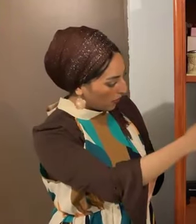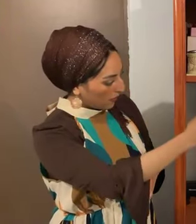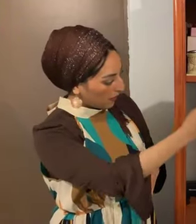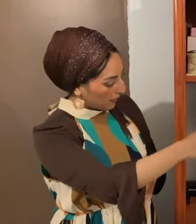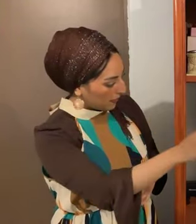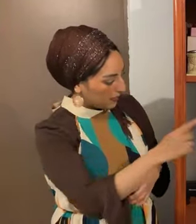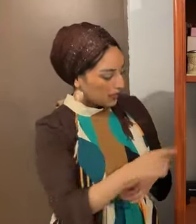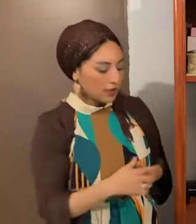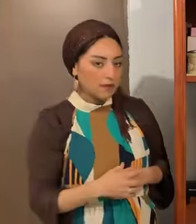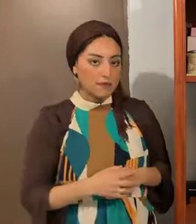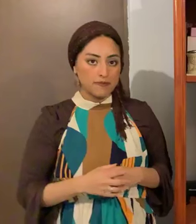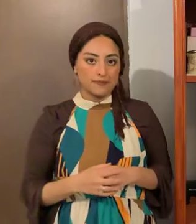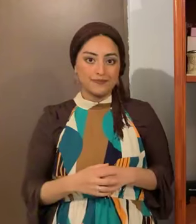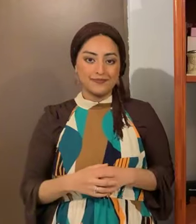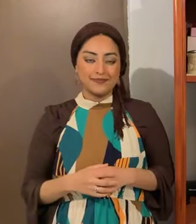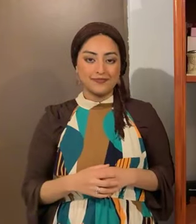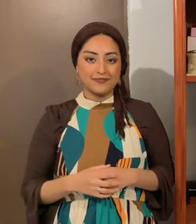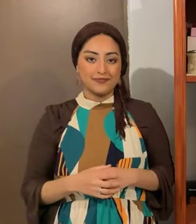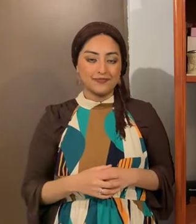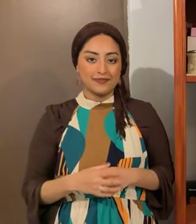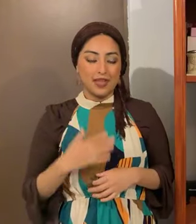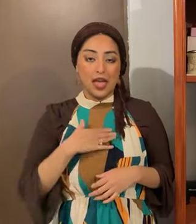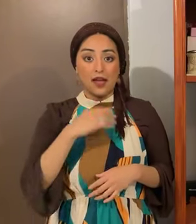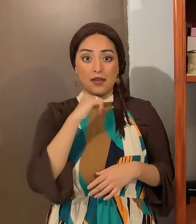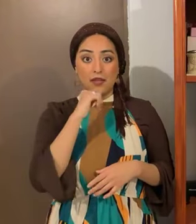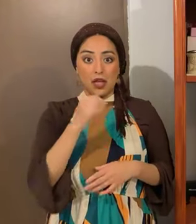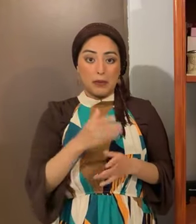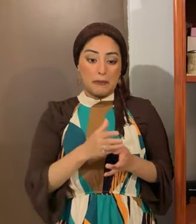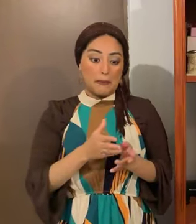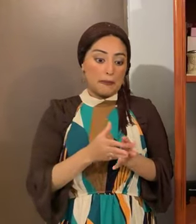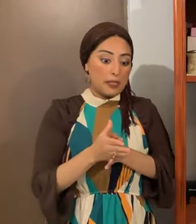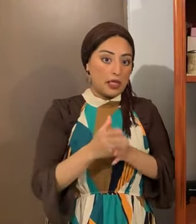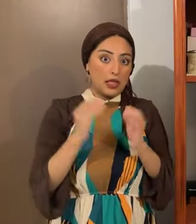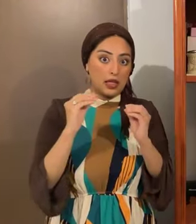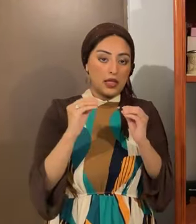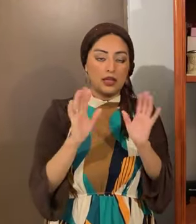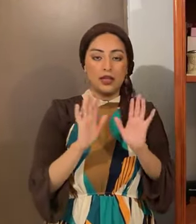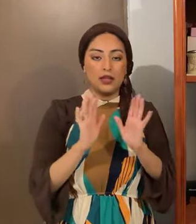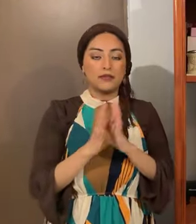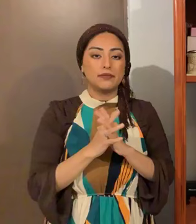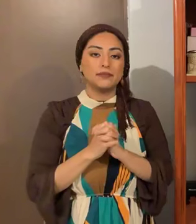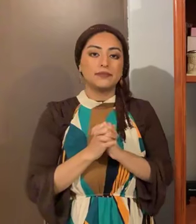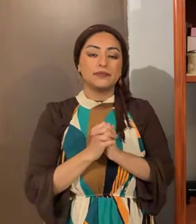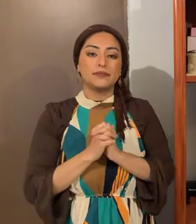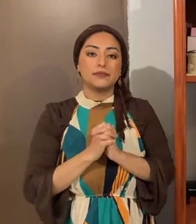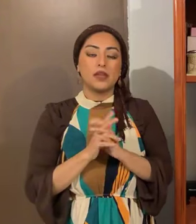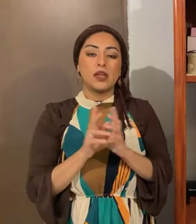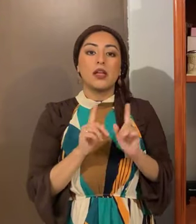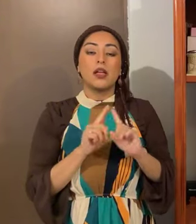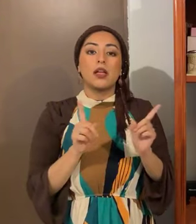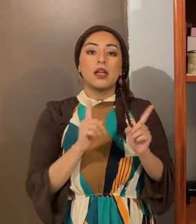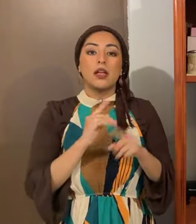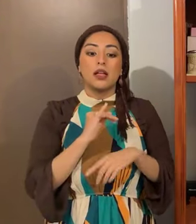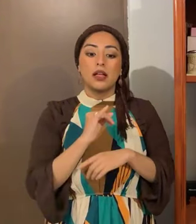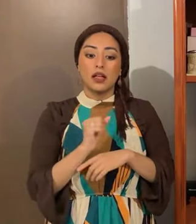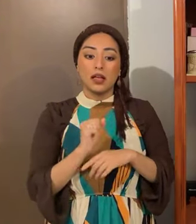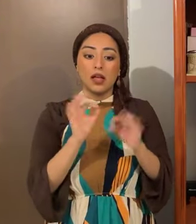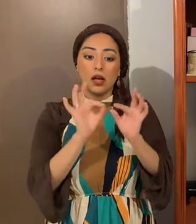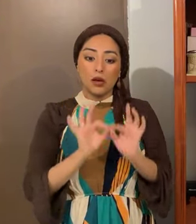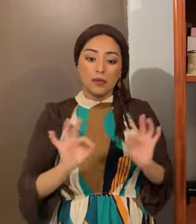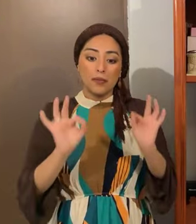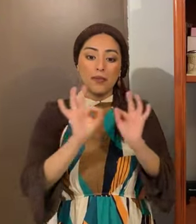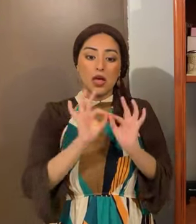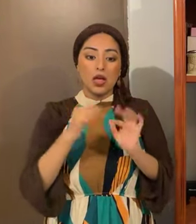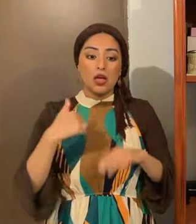Bueno, la idea no es que entremos en detalles en eso, pero lo que sí es importante es que